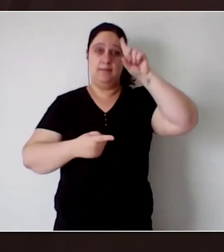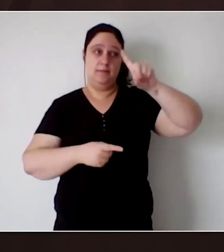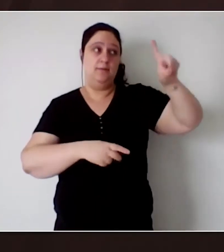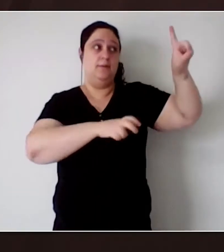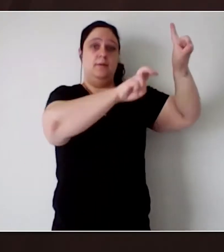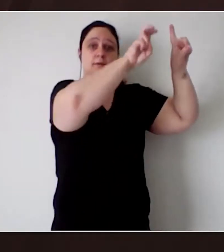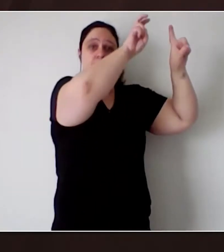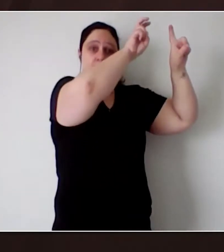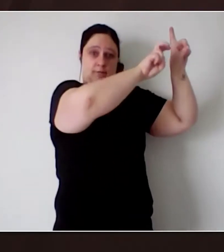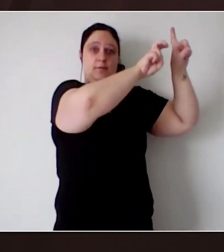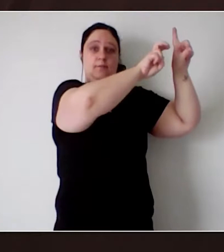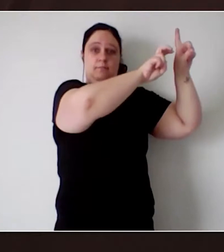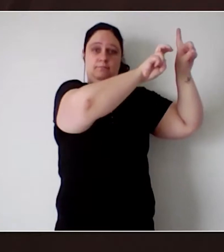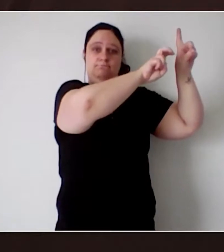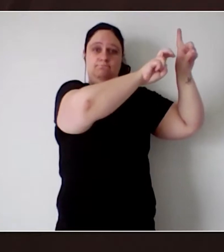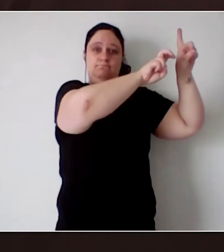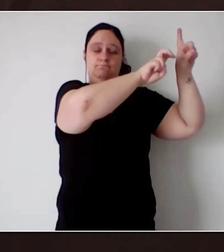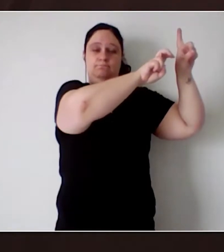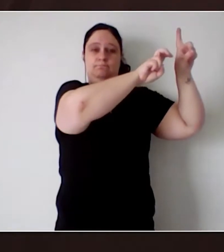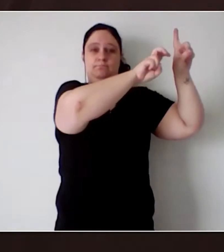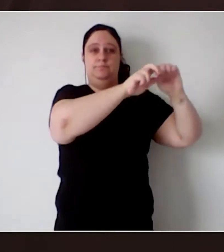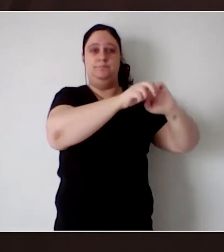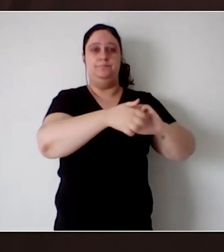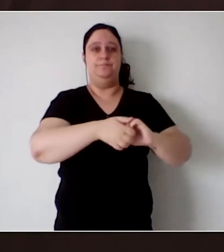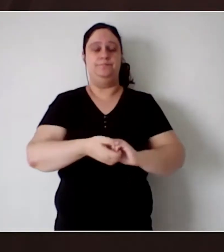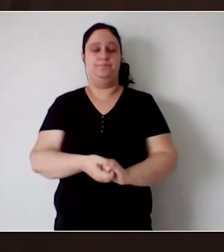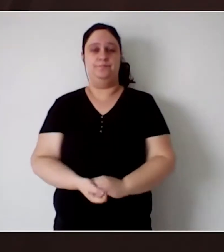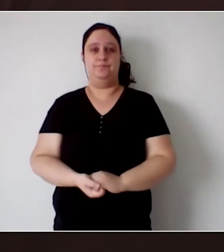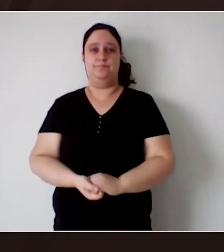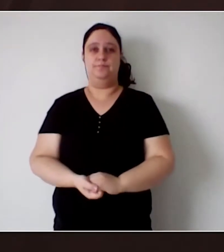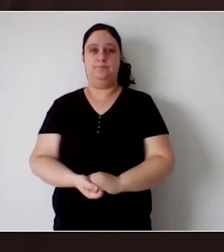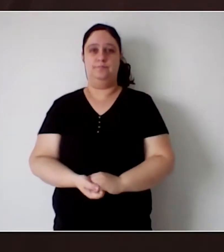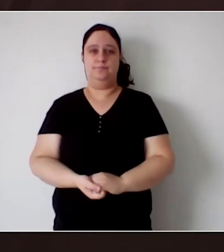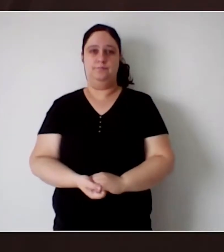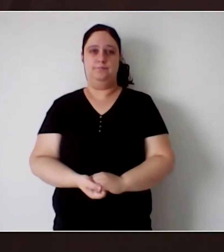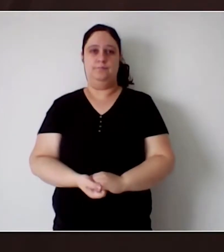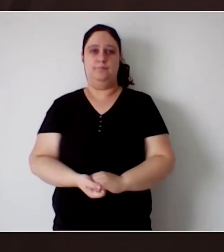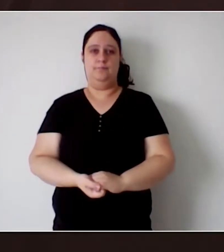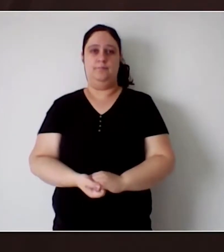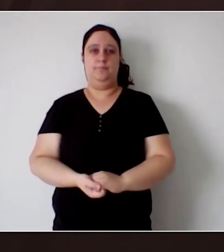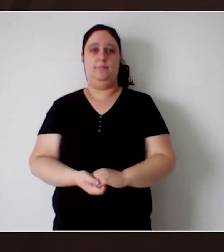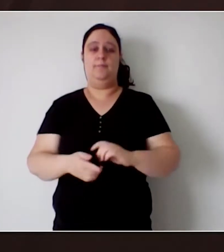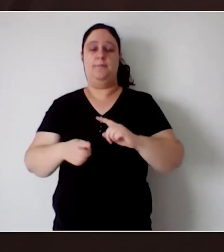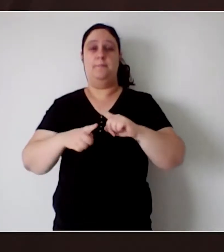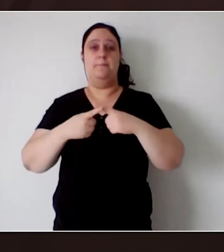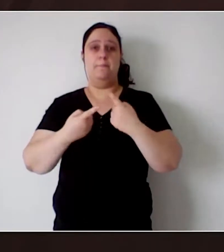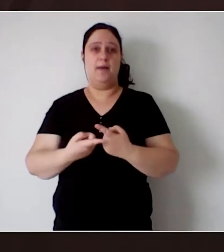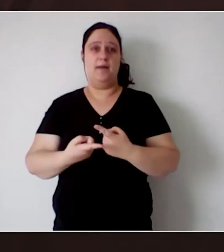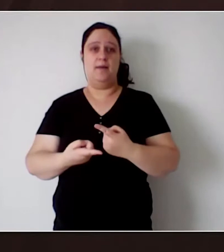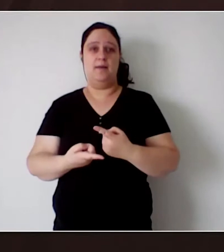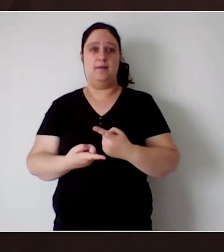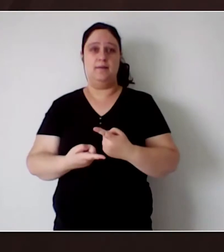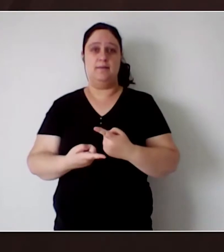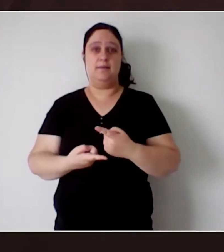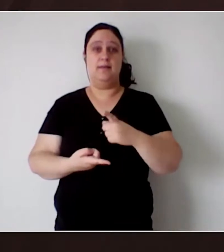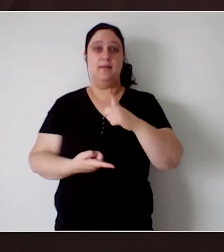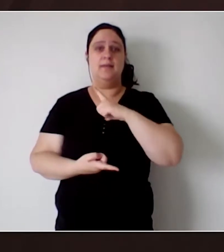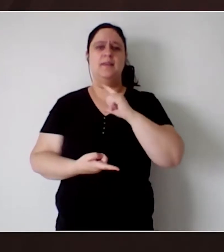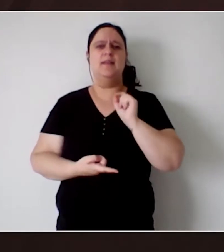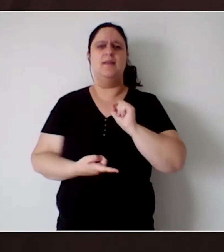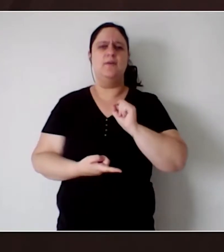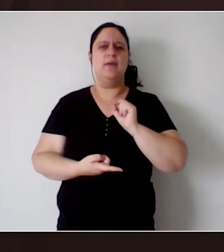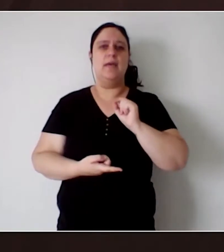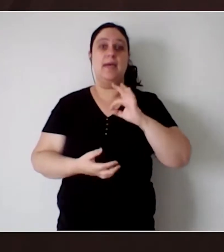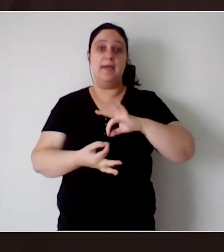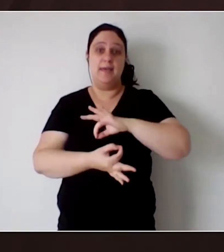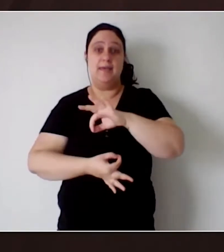da majestade, à direita de Deus. Mas o Pai enviou o Espírito. A partir do dia